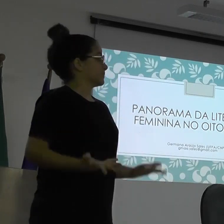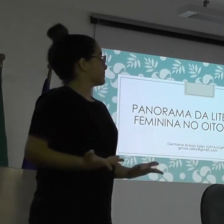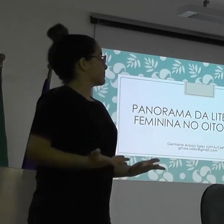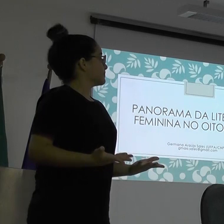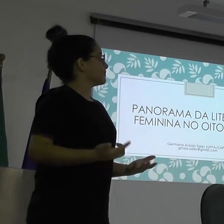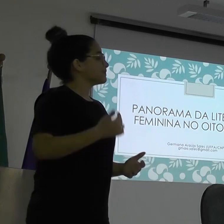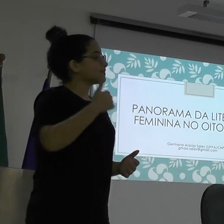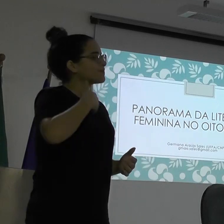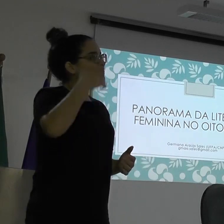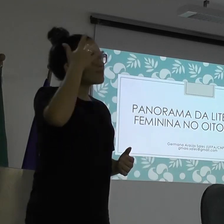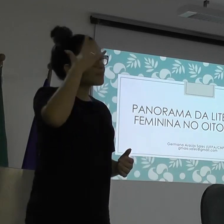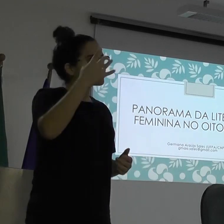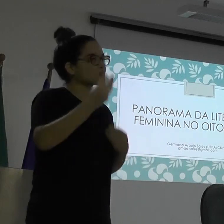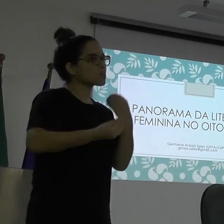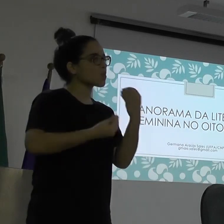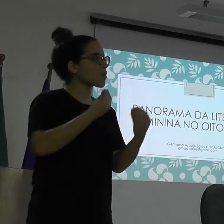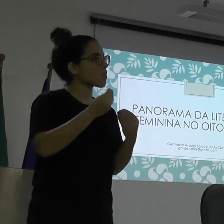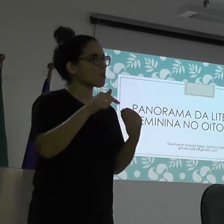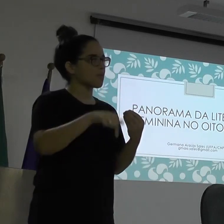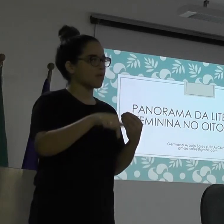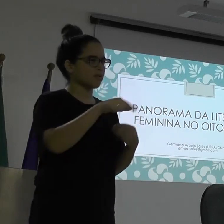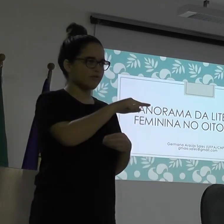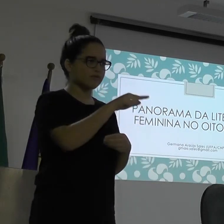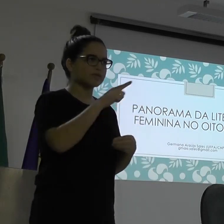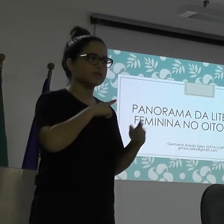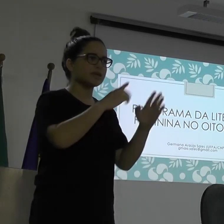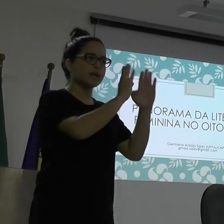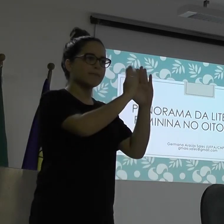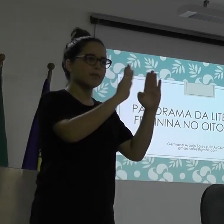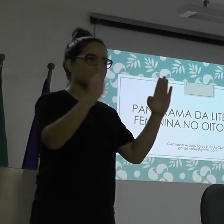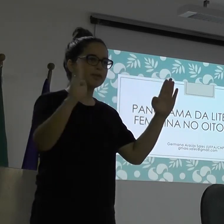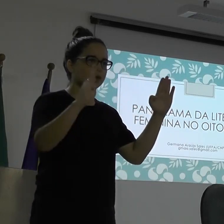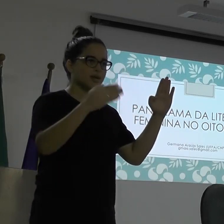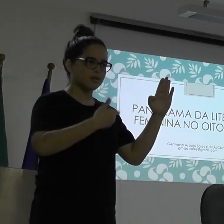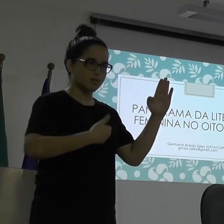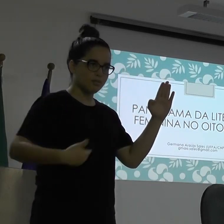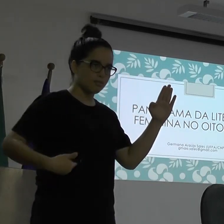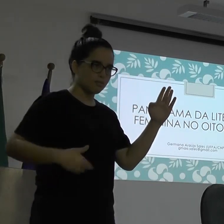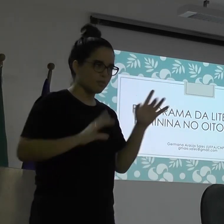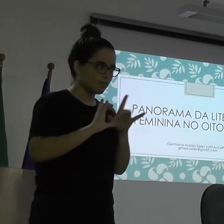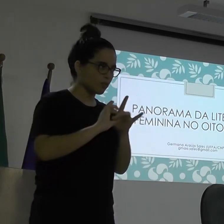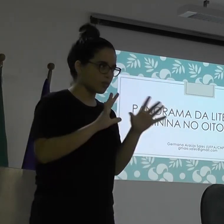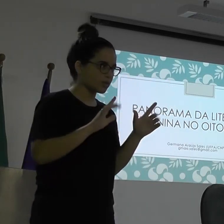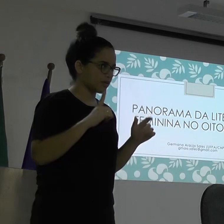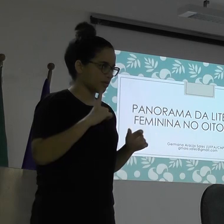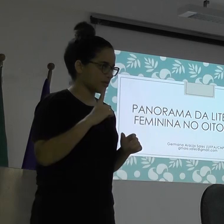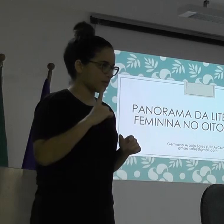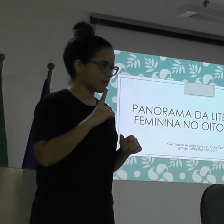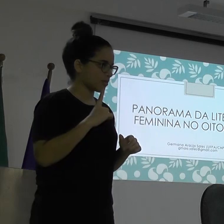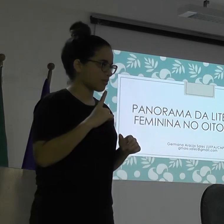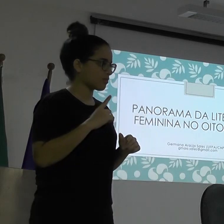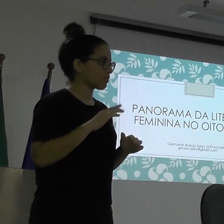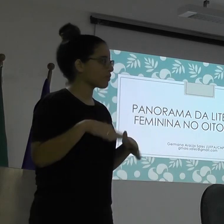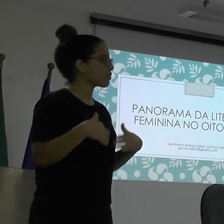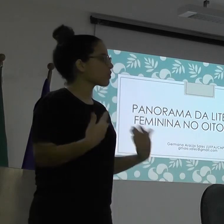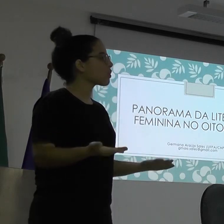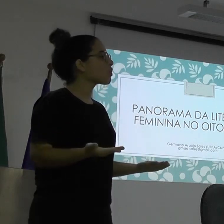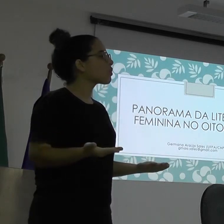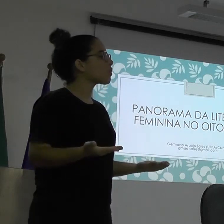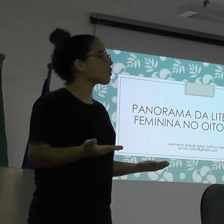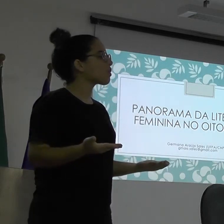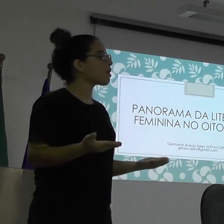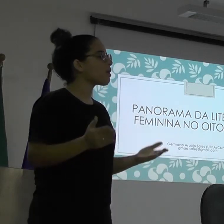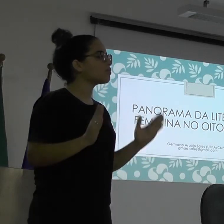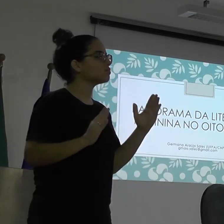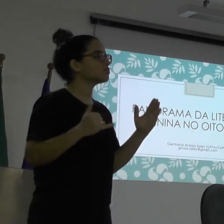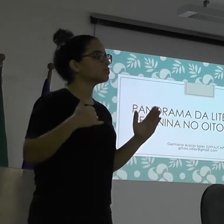Ingrid. Eu não sei aqui como vocês têm biblioteca pública? tem biblioteca pública. Qual é a